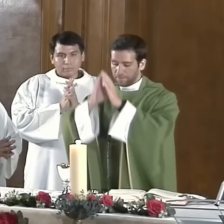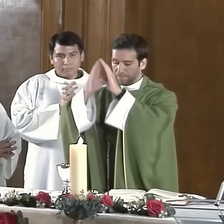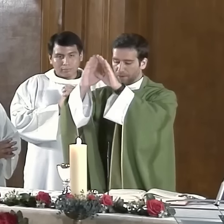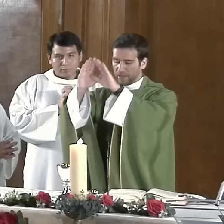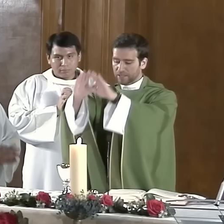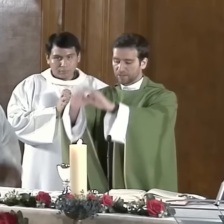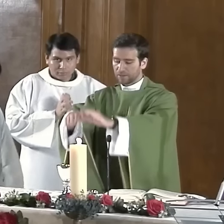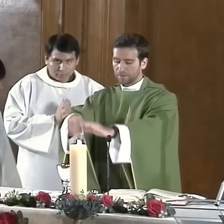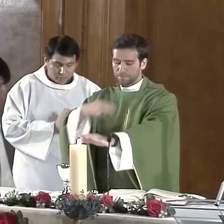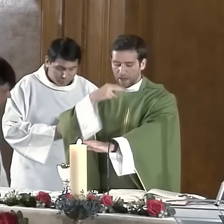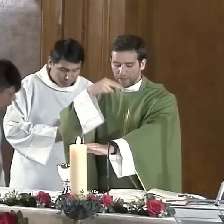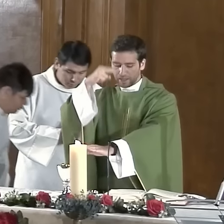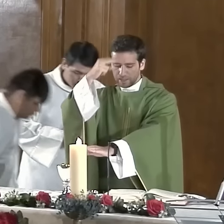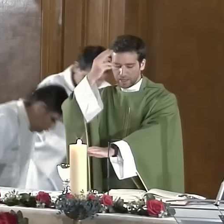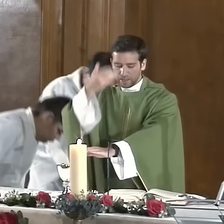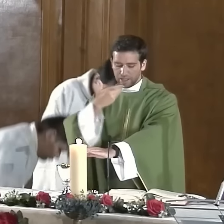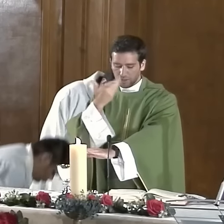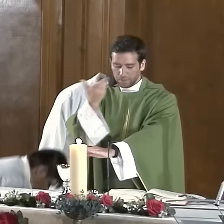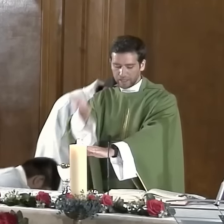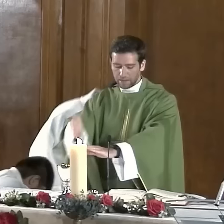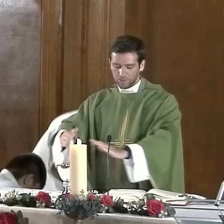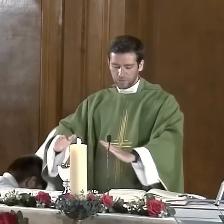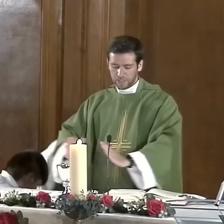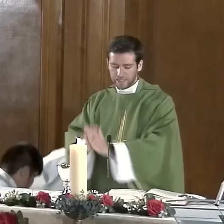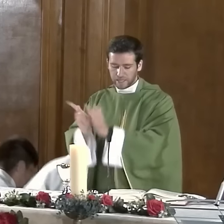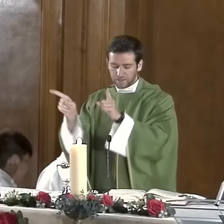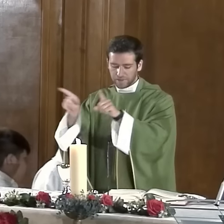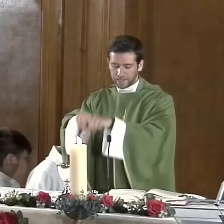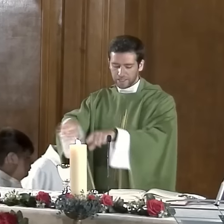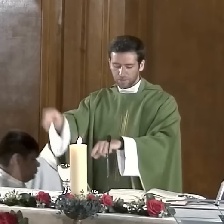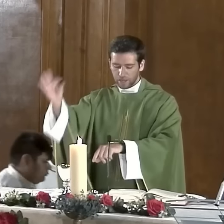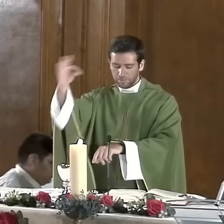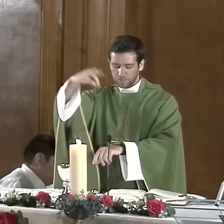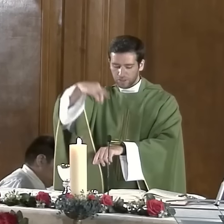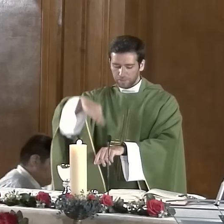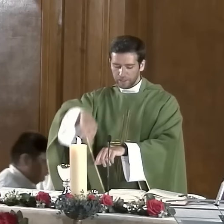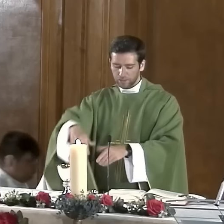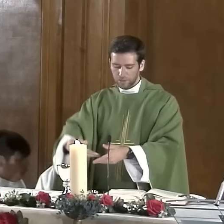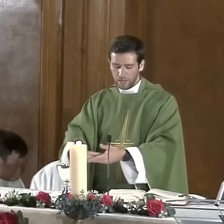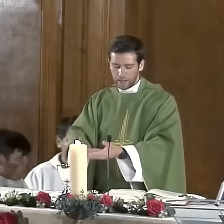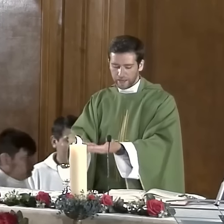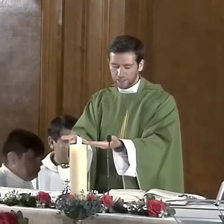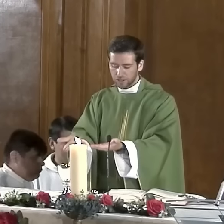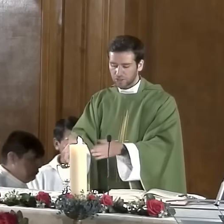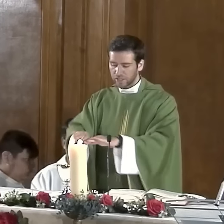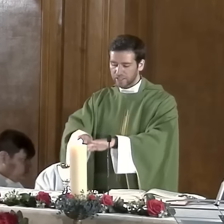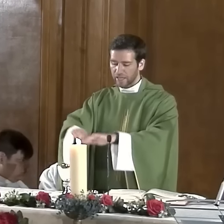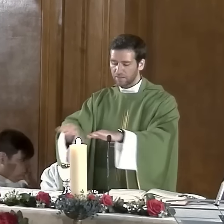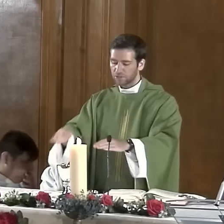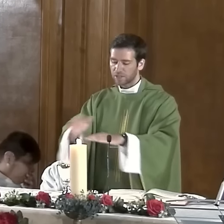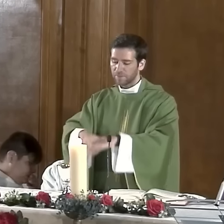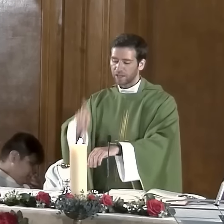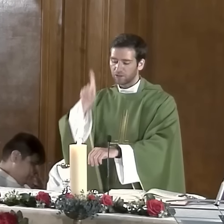Por eso, Padre, te suplicamos que santifiques por el mismo Espíritu estos dones que hemos separado para